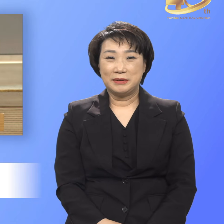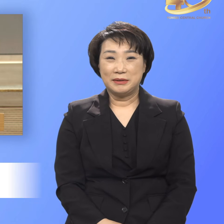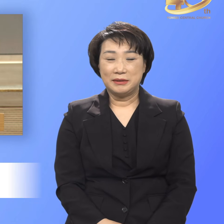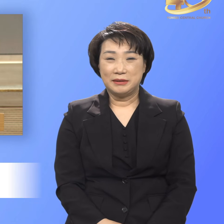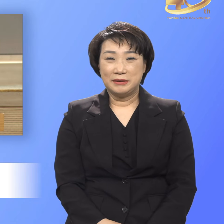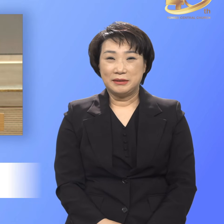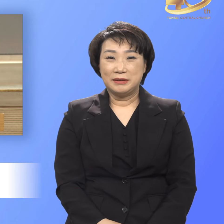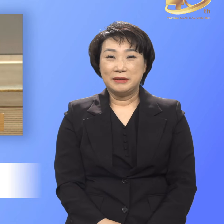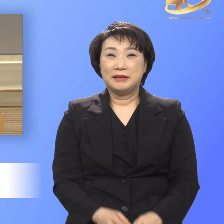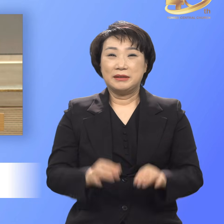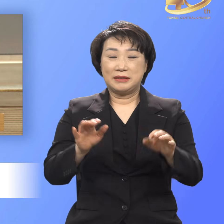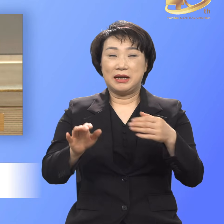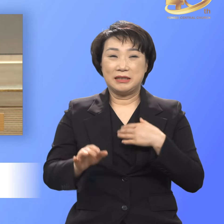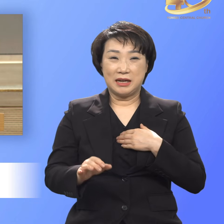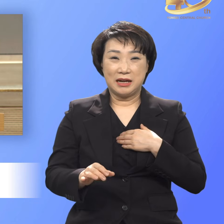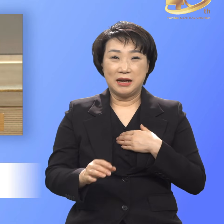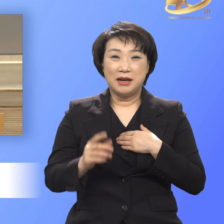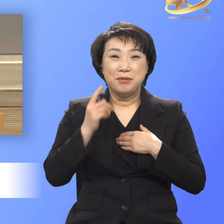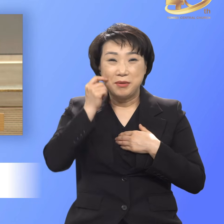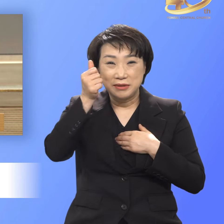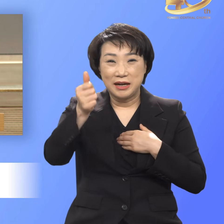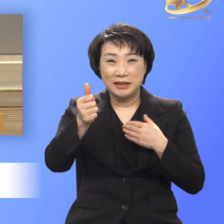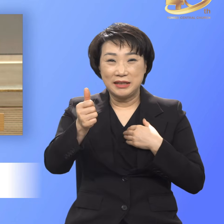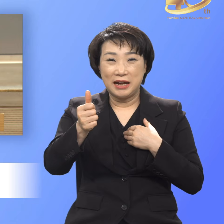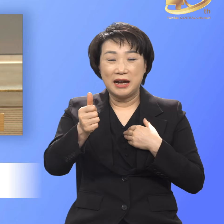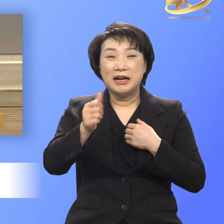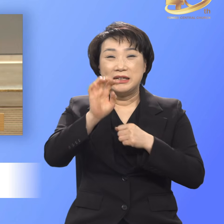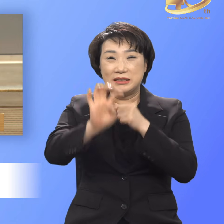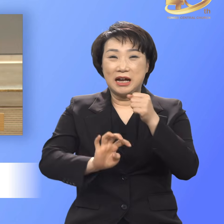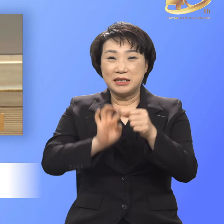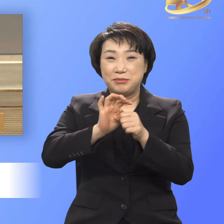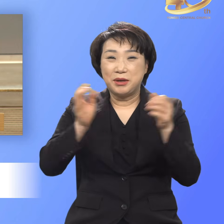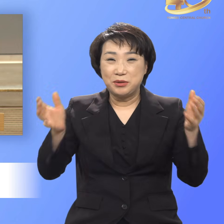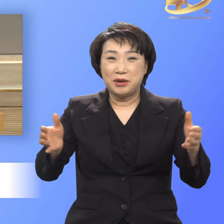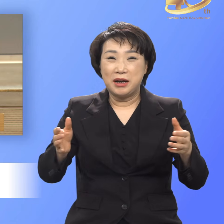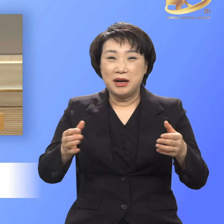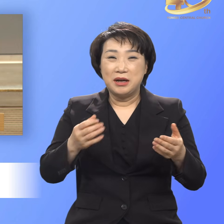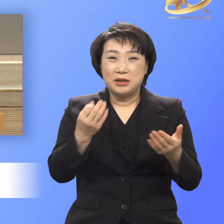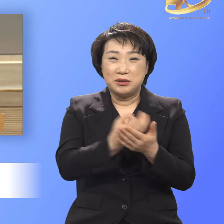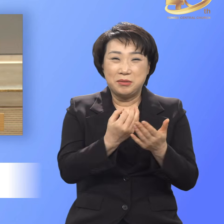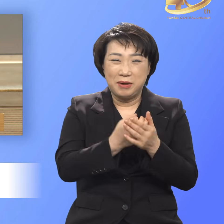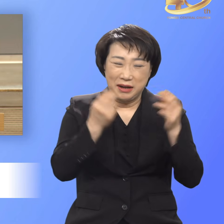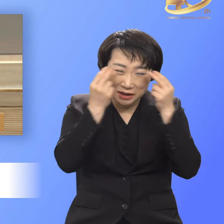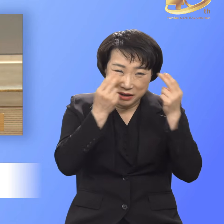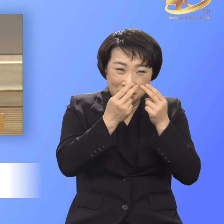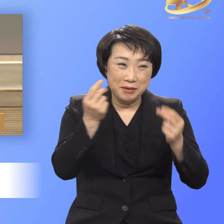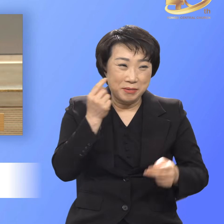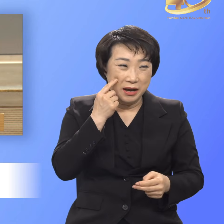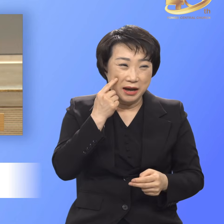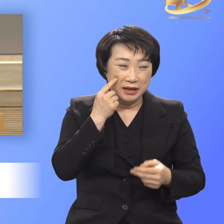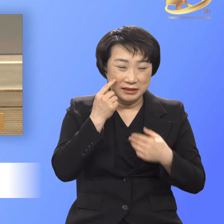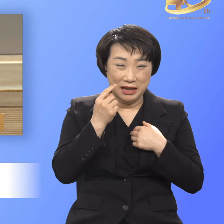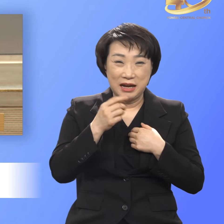목사님이 40년 동안 돈 버는 일에 열심히 했으면 돈 벌었거든, 못 벌었겠어?